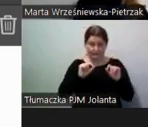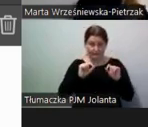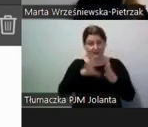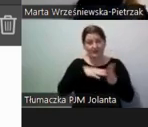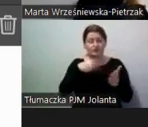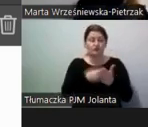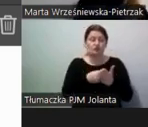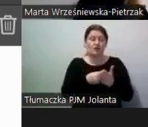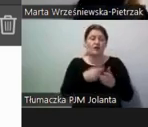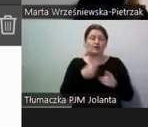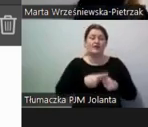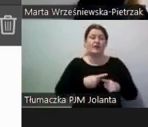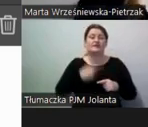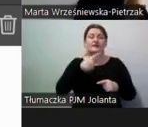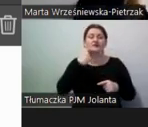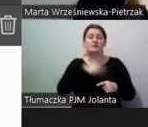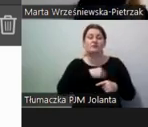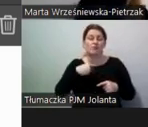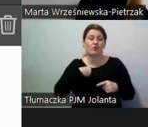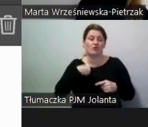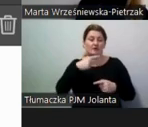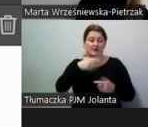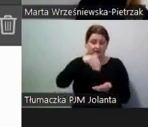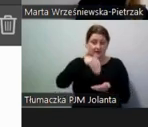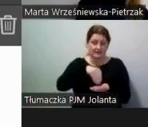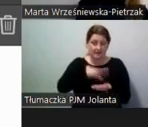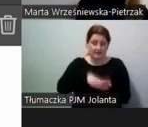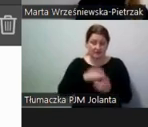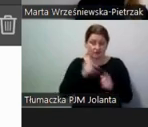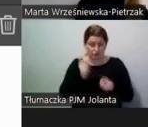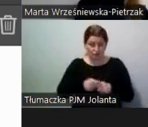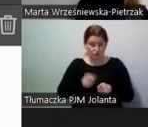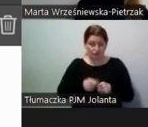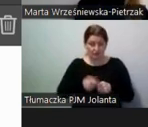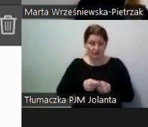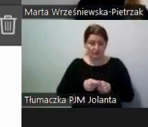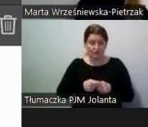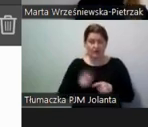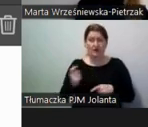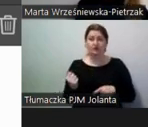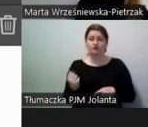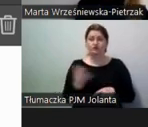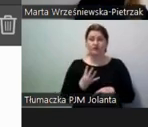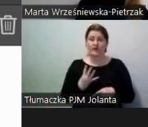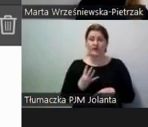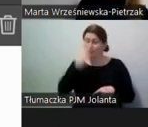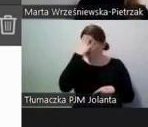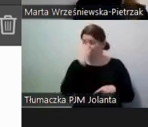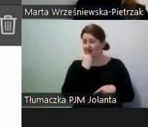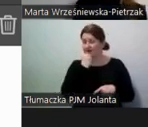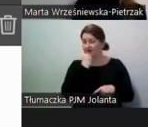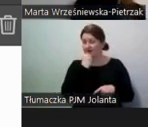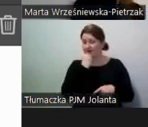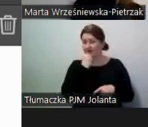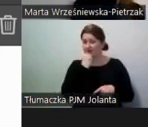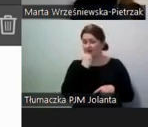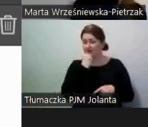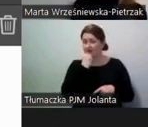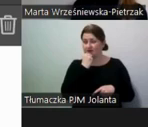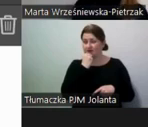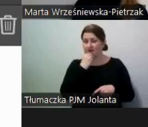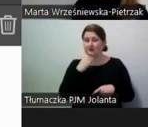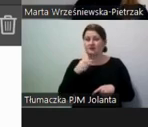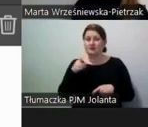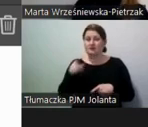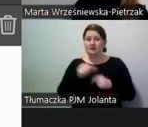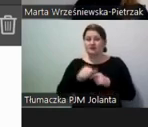w teście z języka polskiego zapisane słowo i 4 ilustracje. Tutaj jest